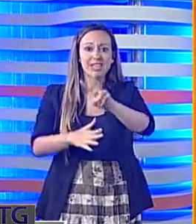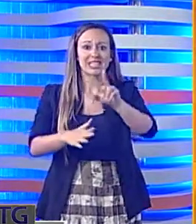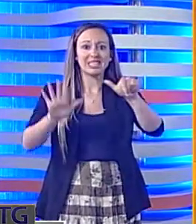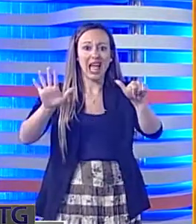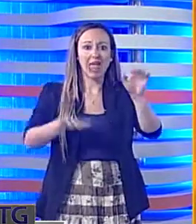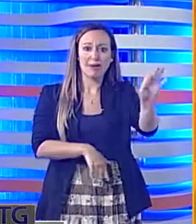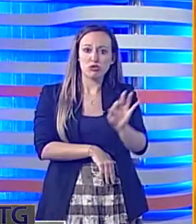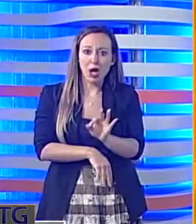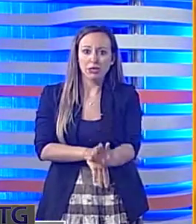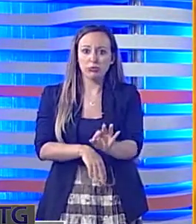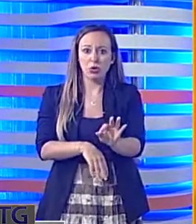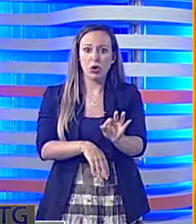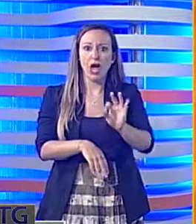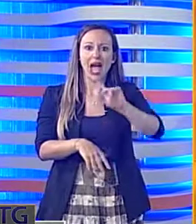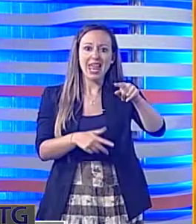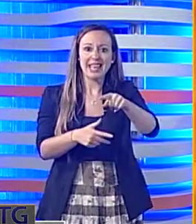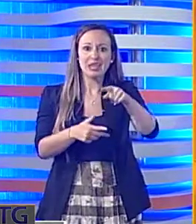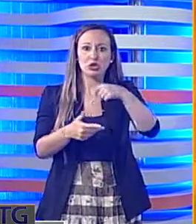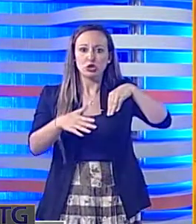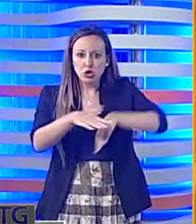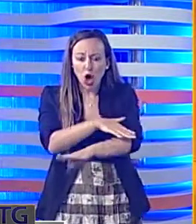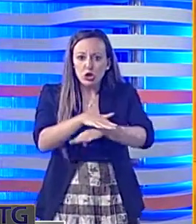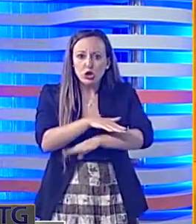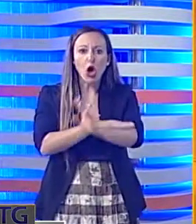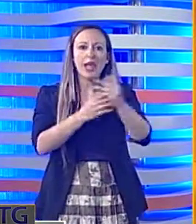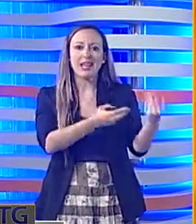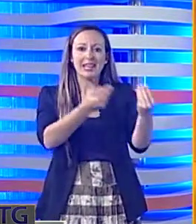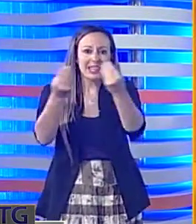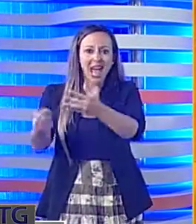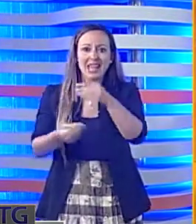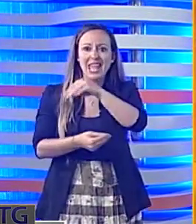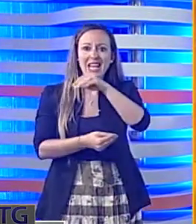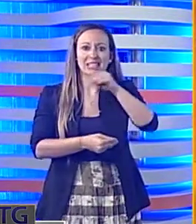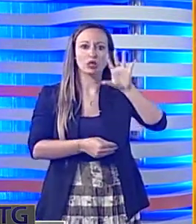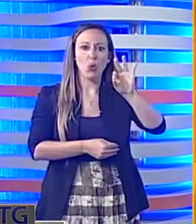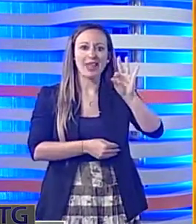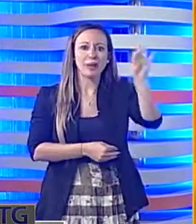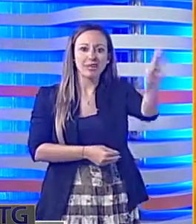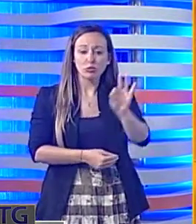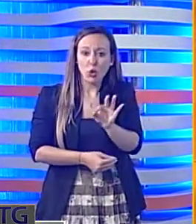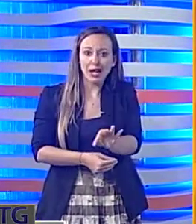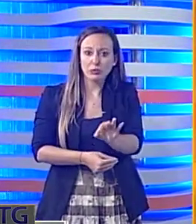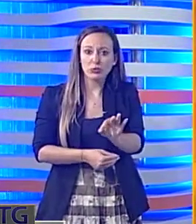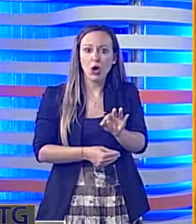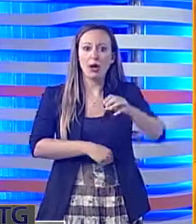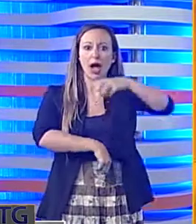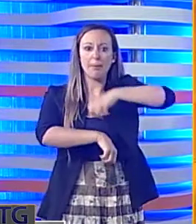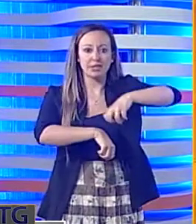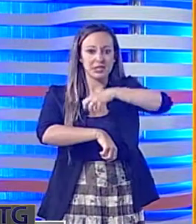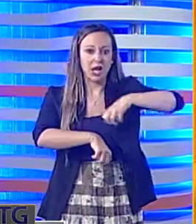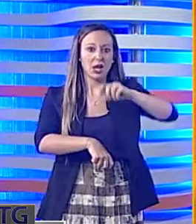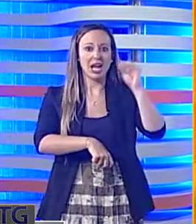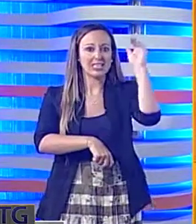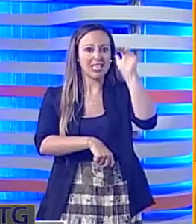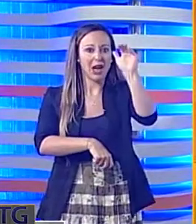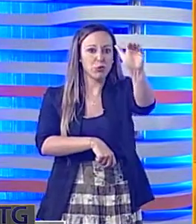che serviva, ma è andato il 26%, nettamente sotto il dato richiesto. Il commissario sarà nominato